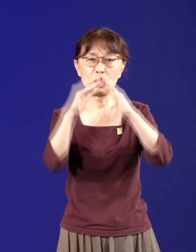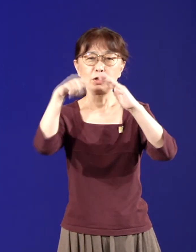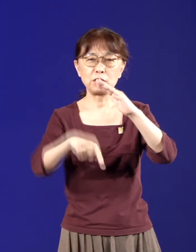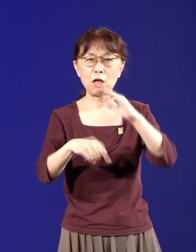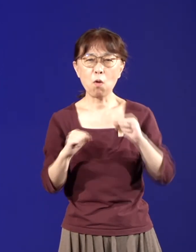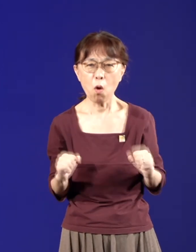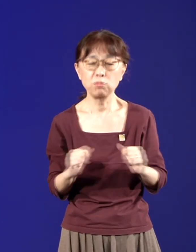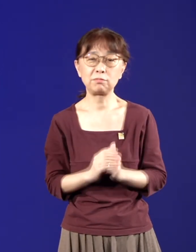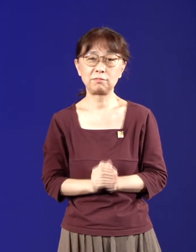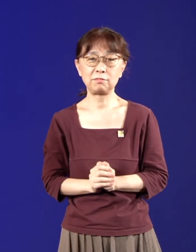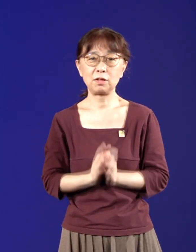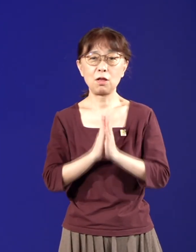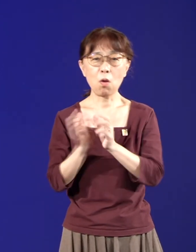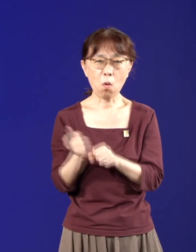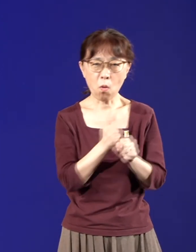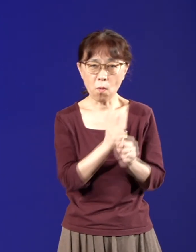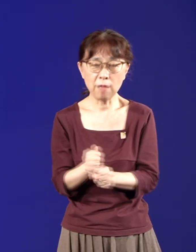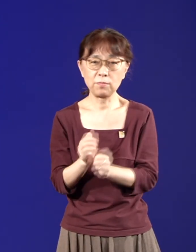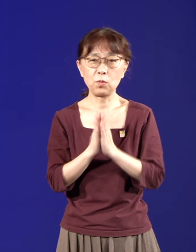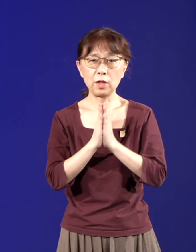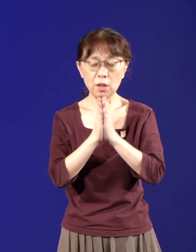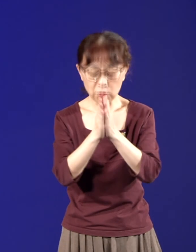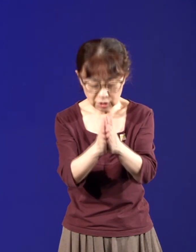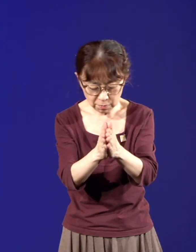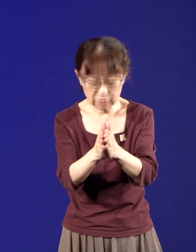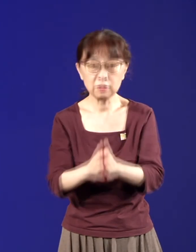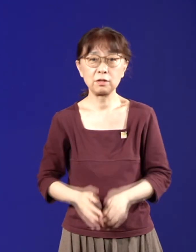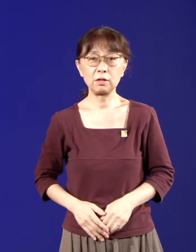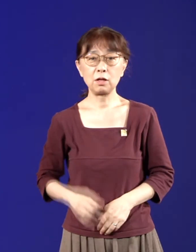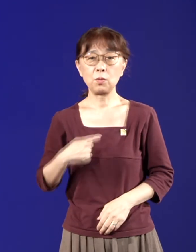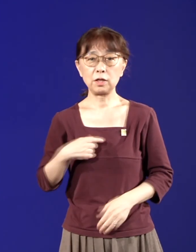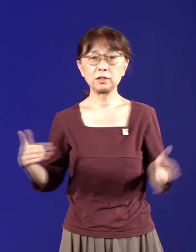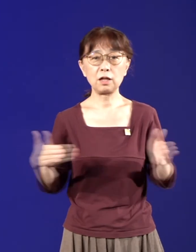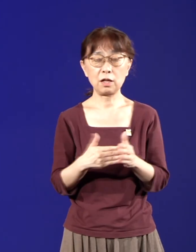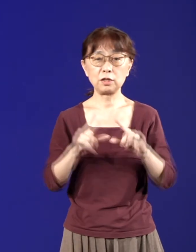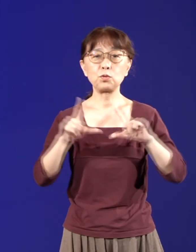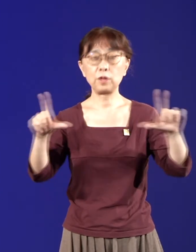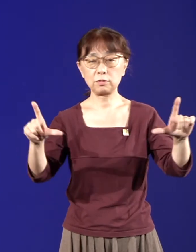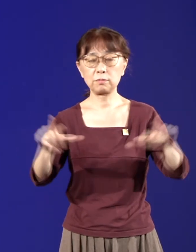応援をお願いをよろしくお願い申し上げます。私から以上です。